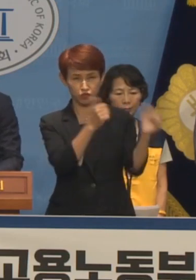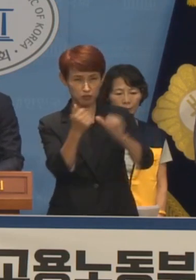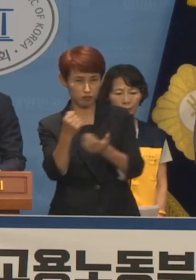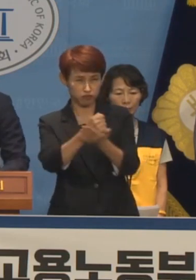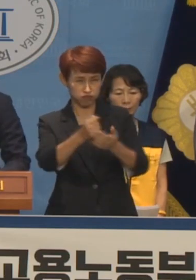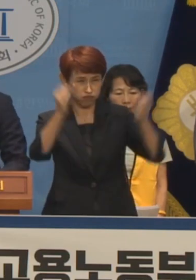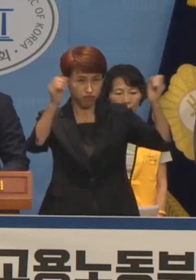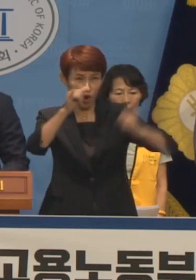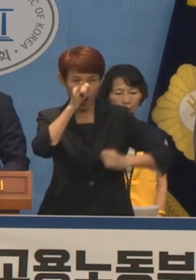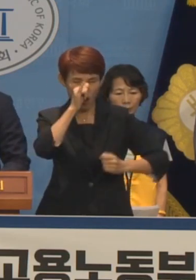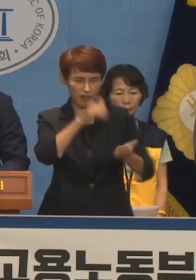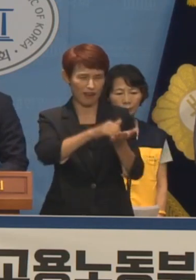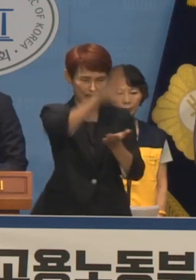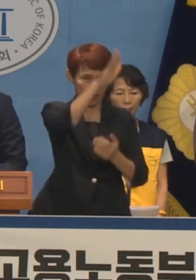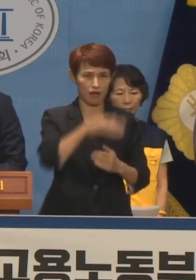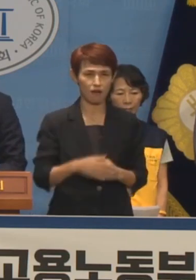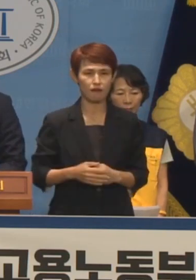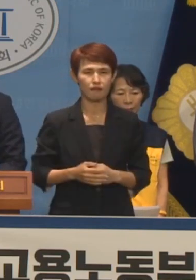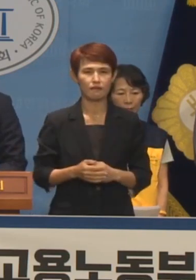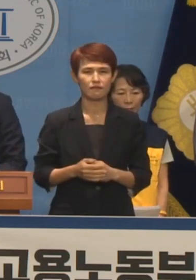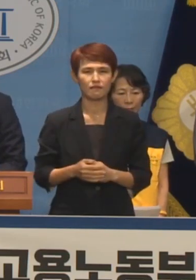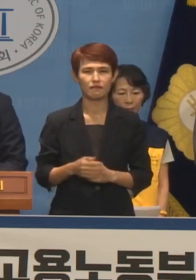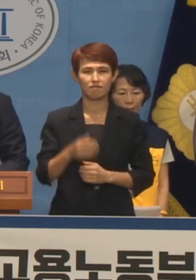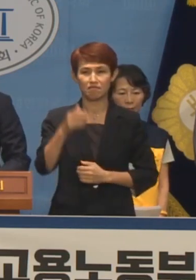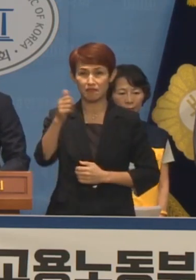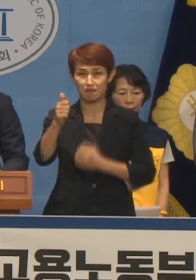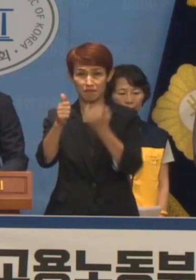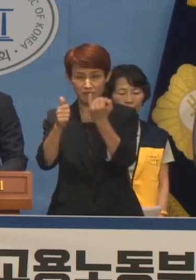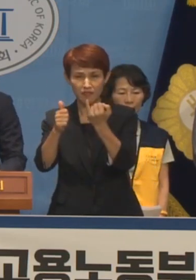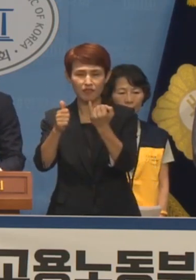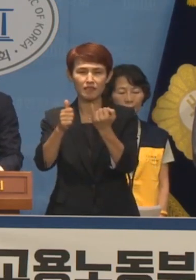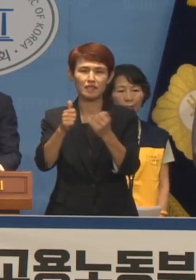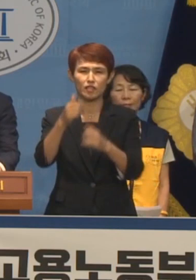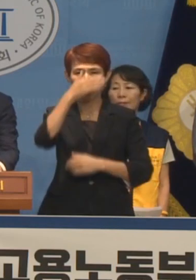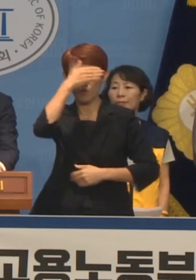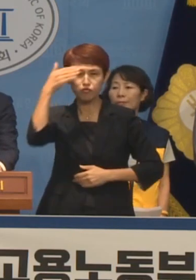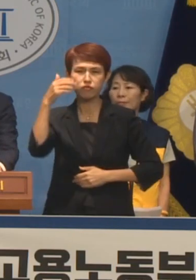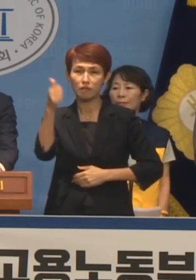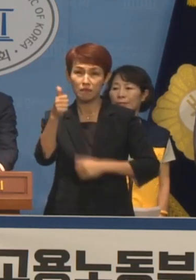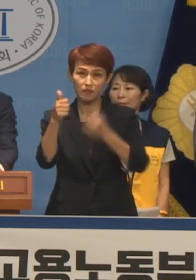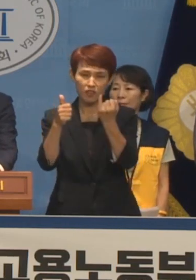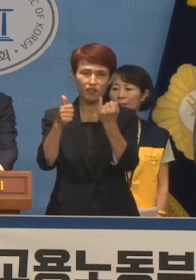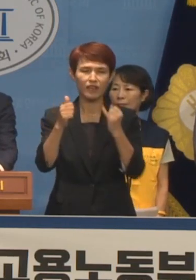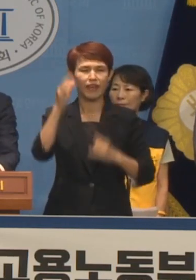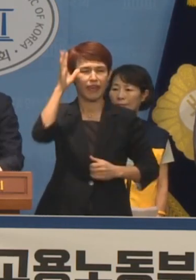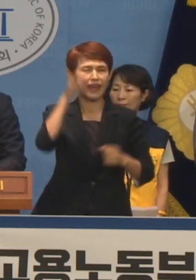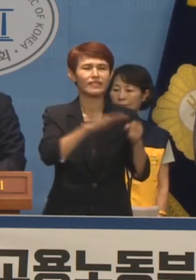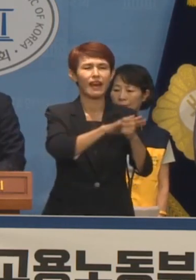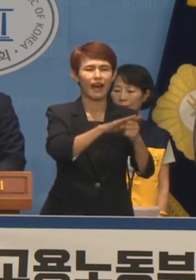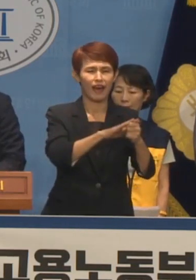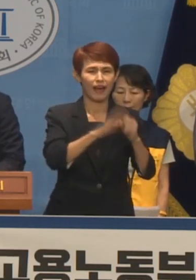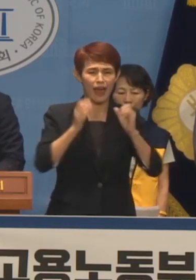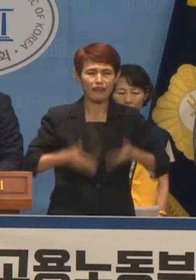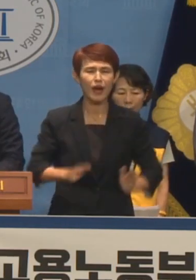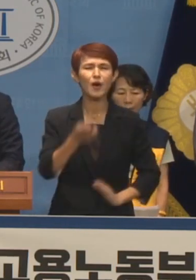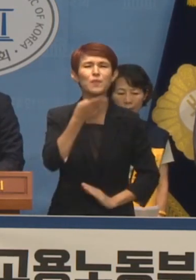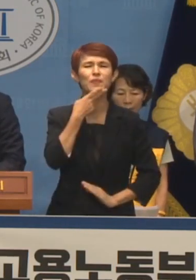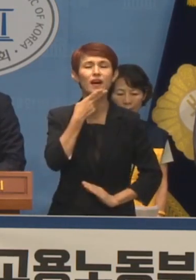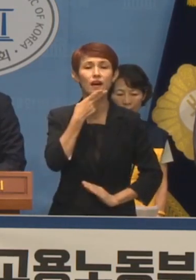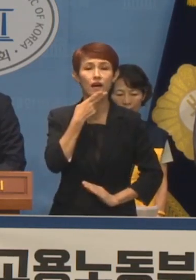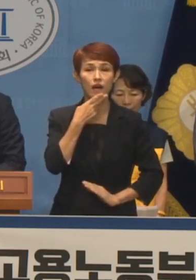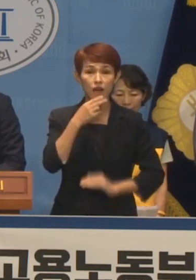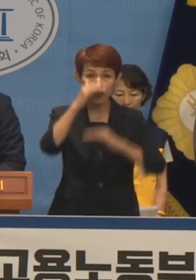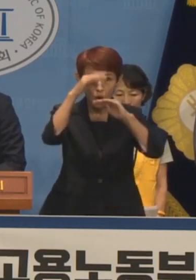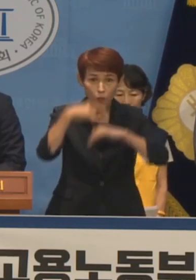청춘 남녀가 개만 사랑하고 애를 안 낳는다. 잘 아시는 것처럼 입에 담기도 어려운 김문수 후보자의